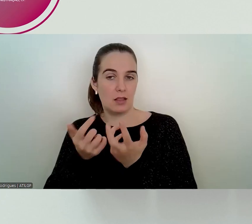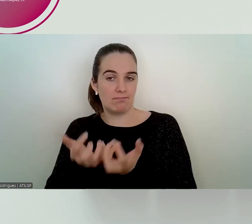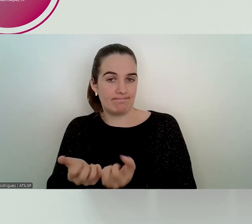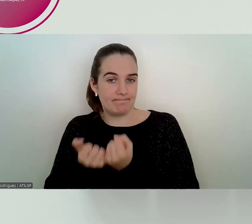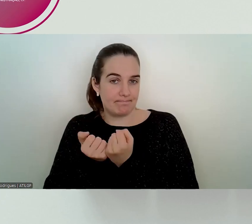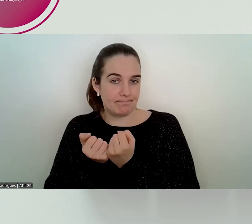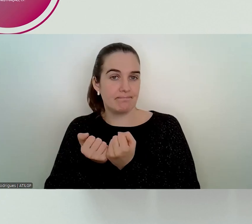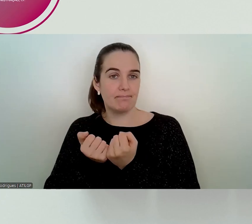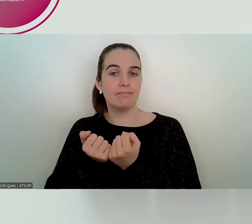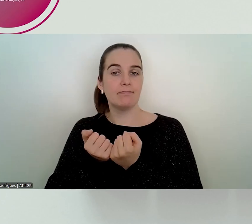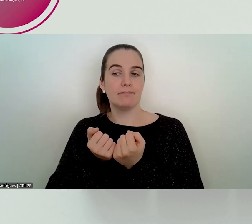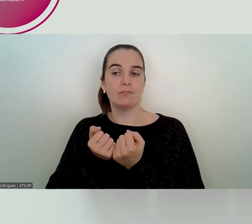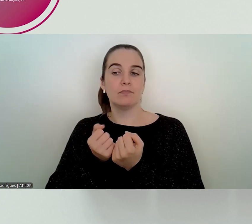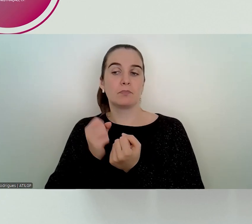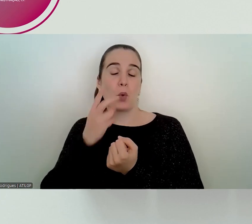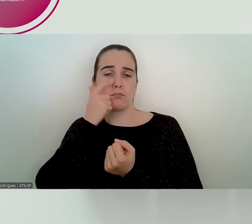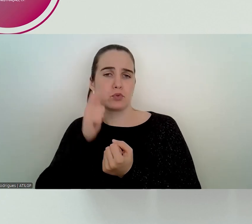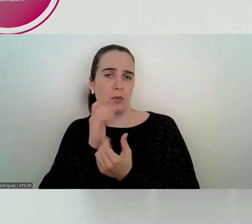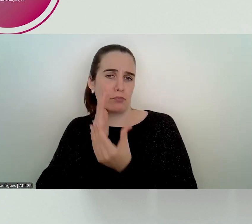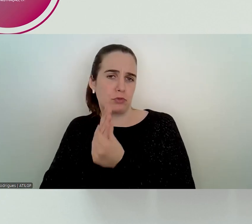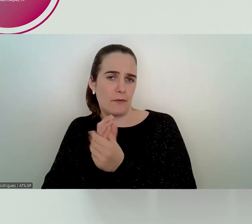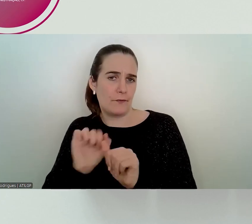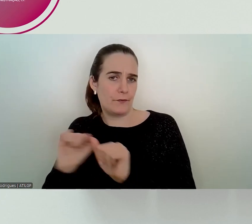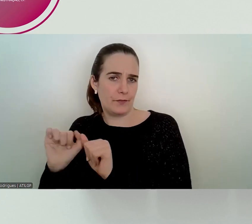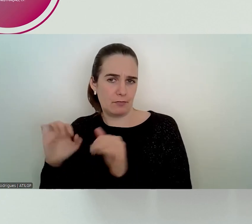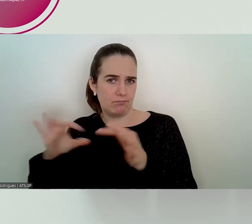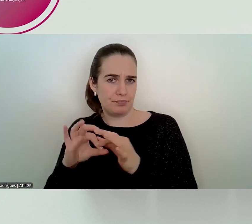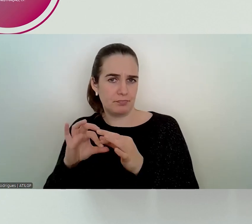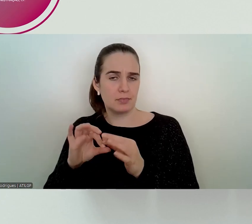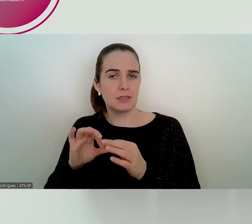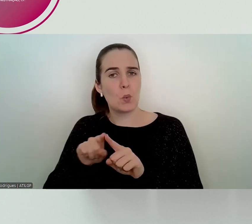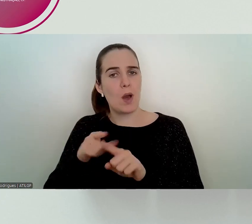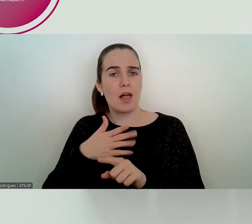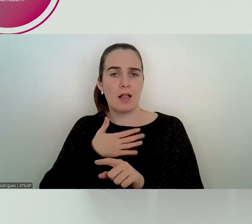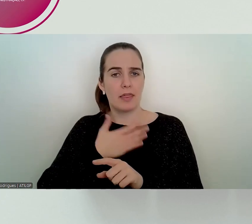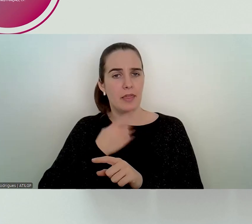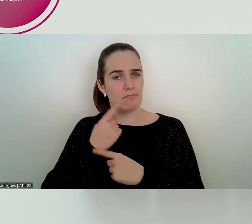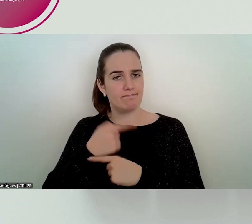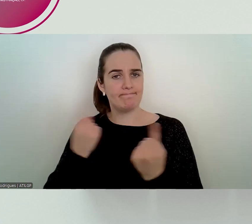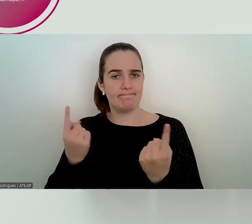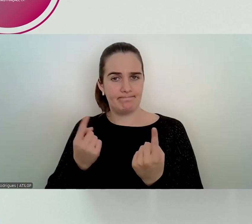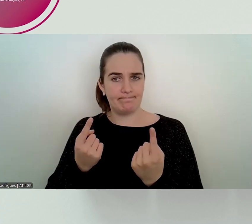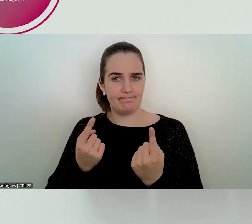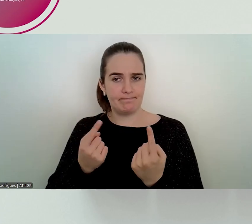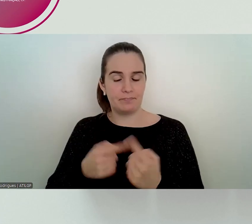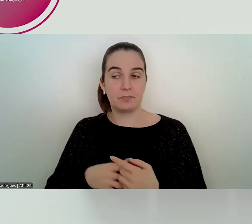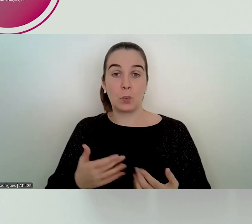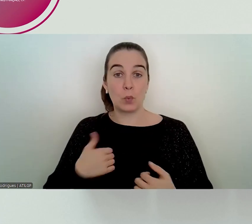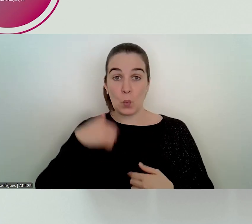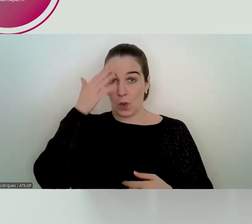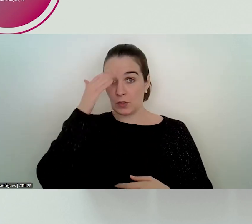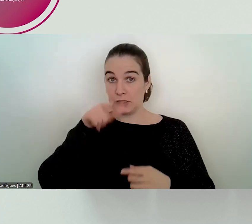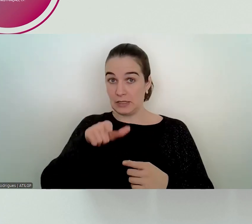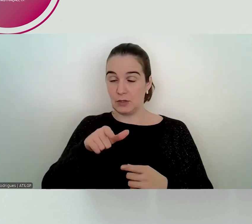implicados pelos processos. E aí acho que houve dificuldade em